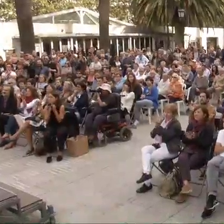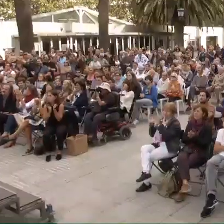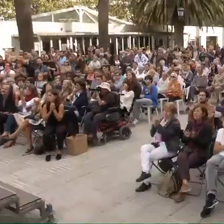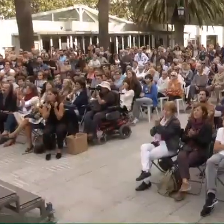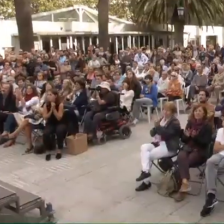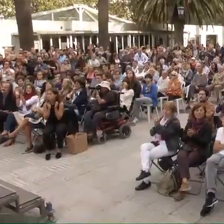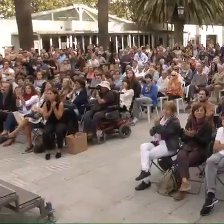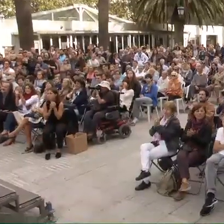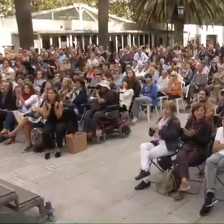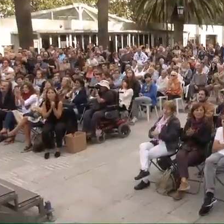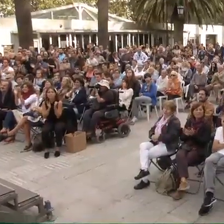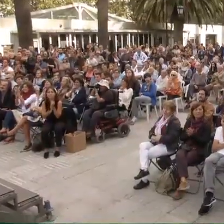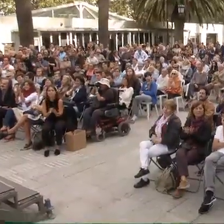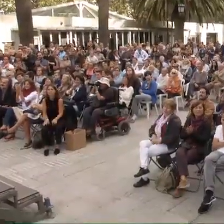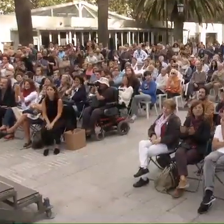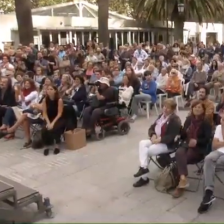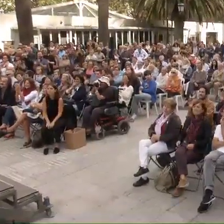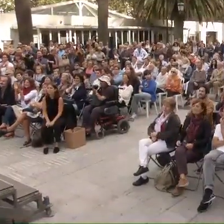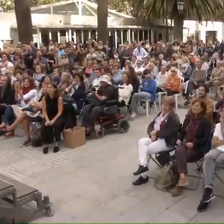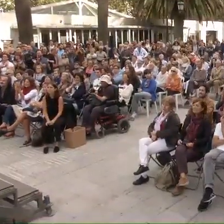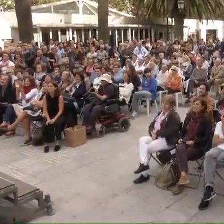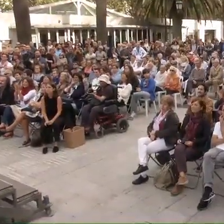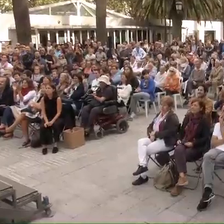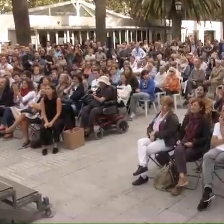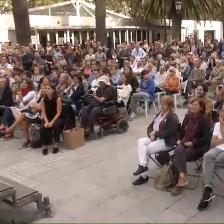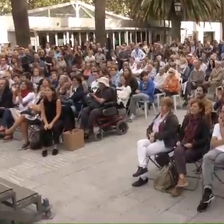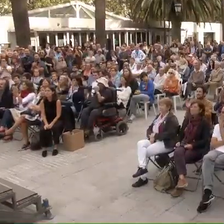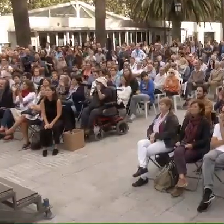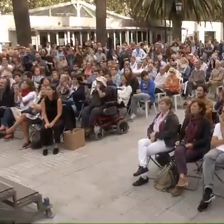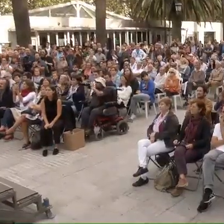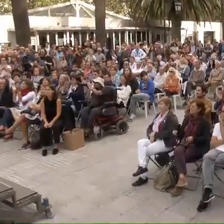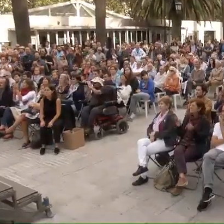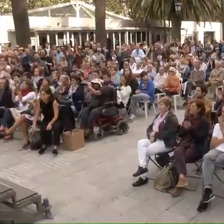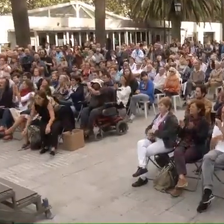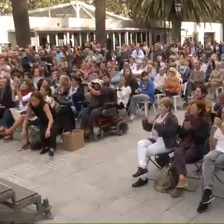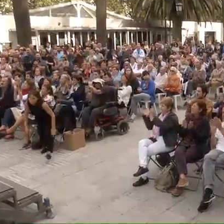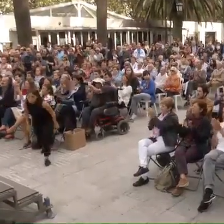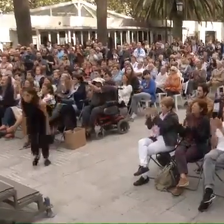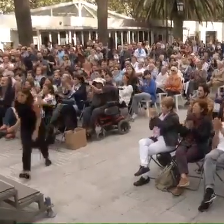só bastaba con ser unha persona honrada. Grazas, Jorge.